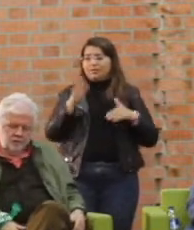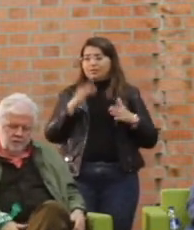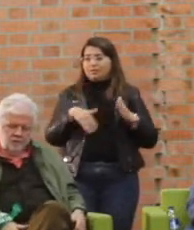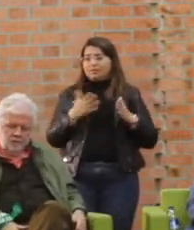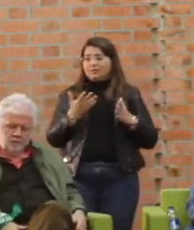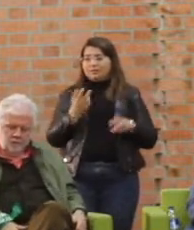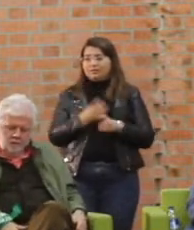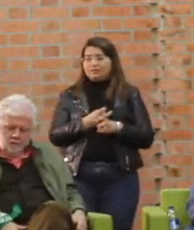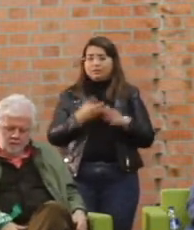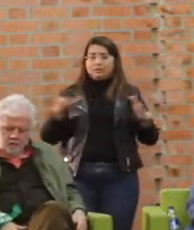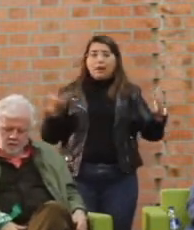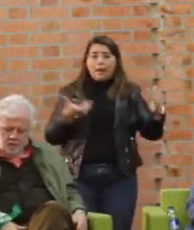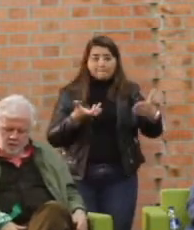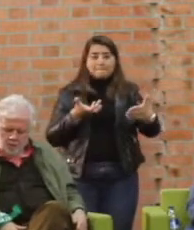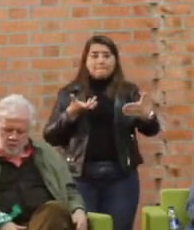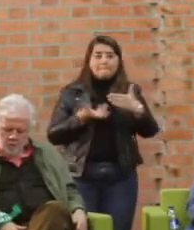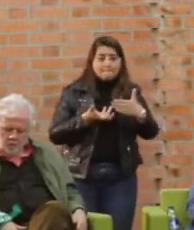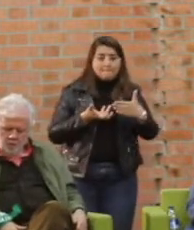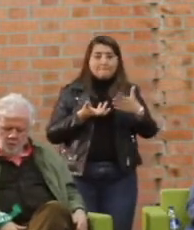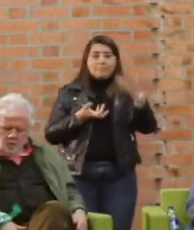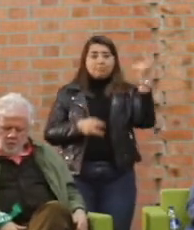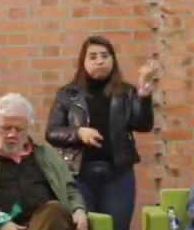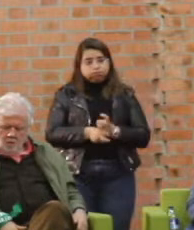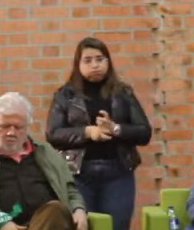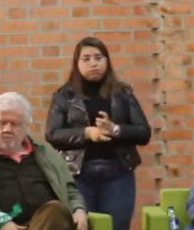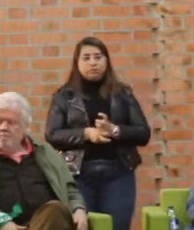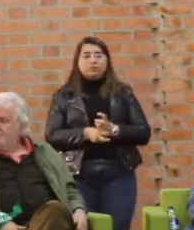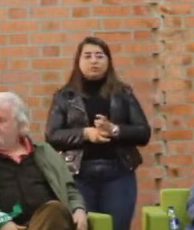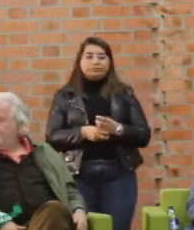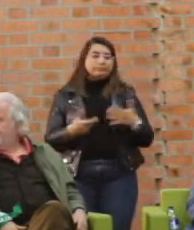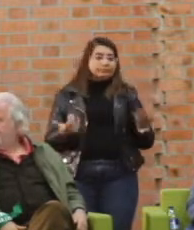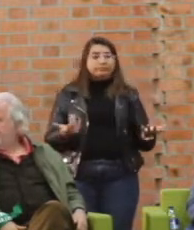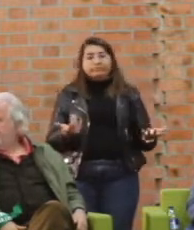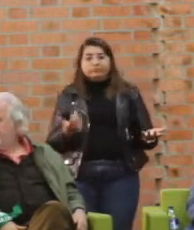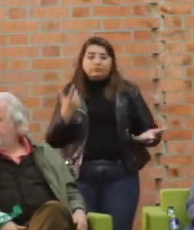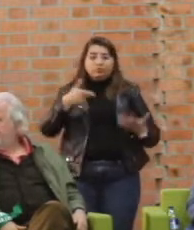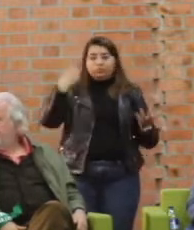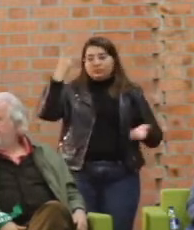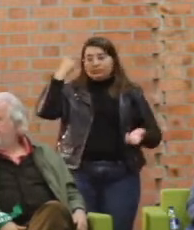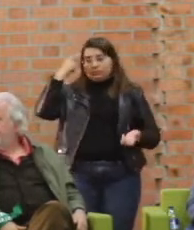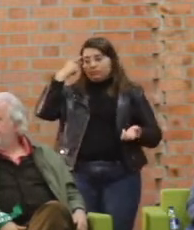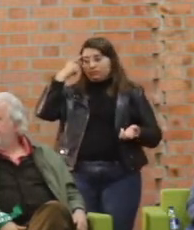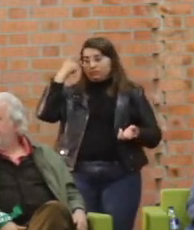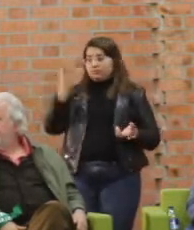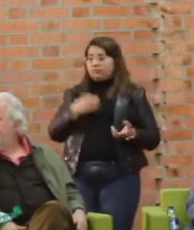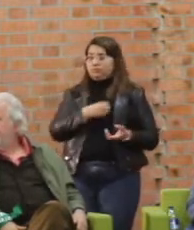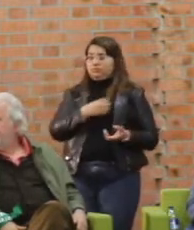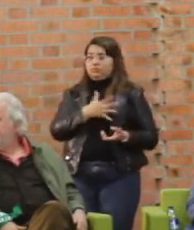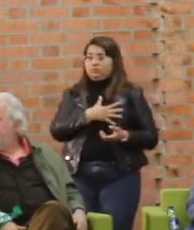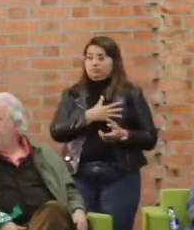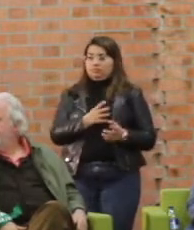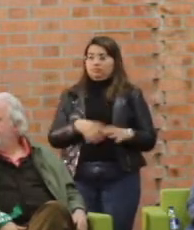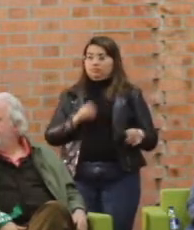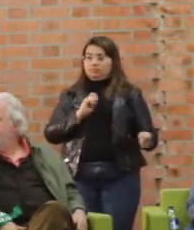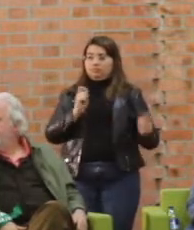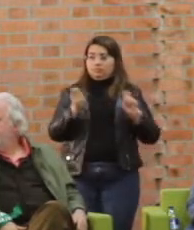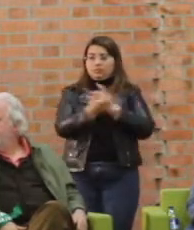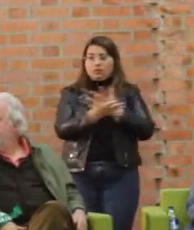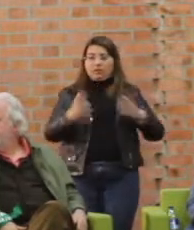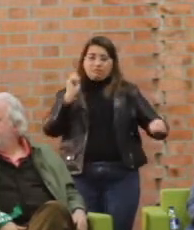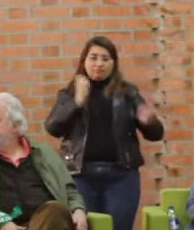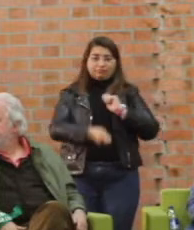si no hay accesibilidad diría eso como que creo que es una excelente oportunidad de cambiar prácticas